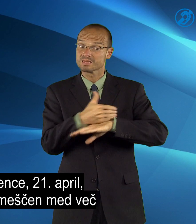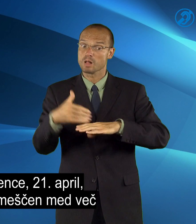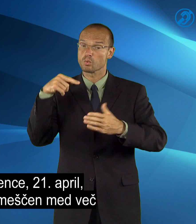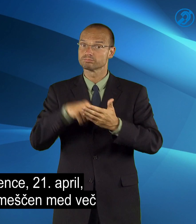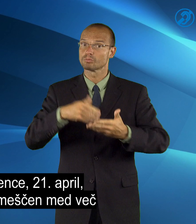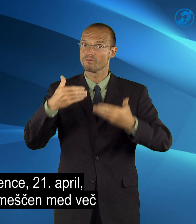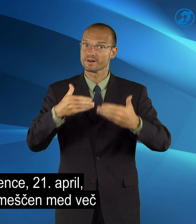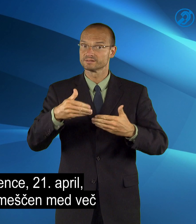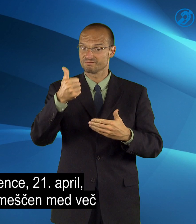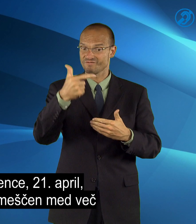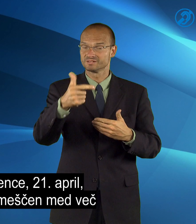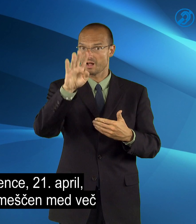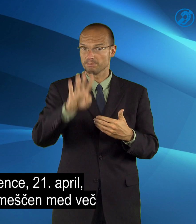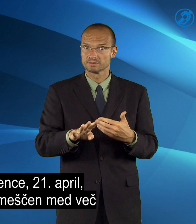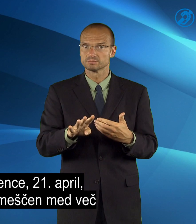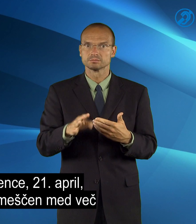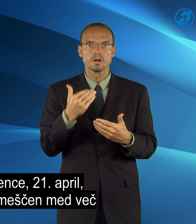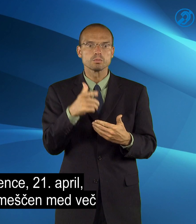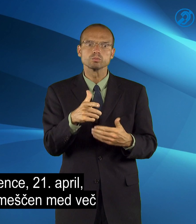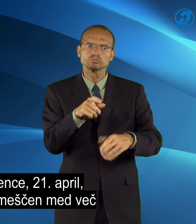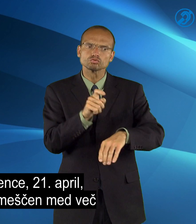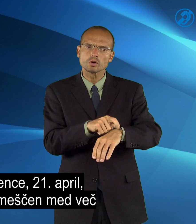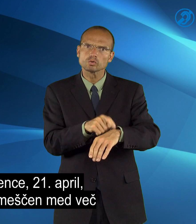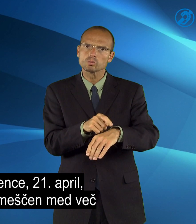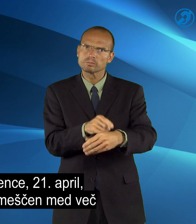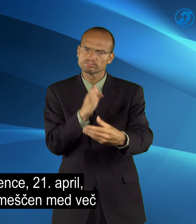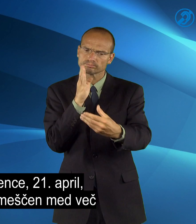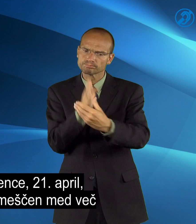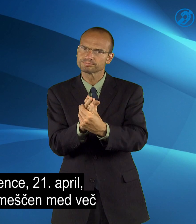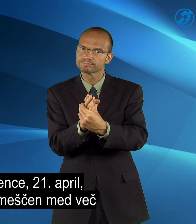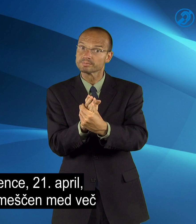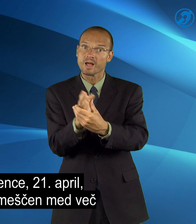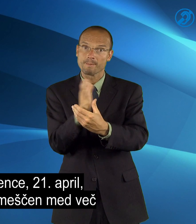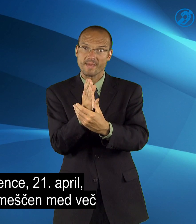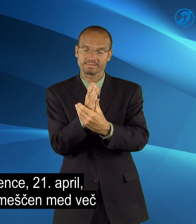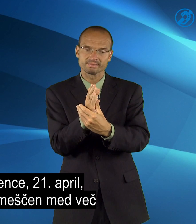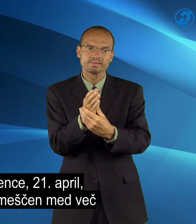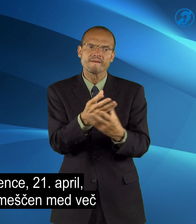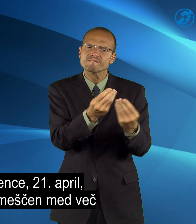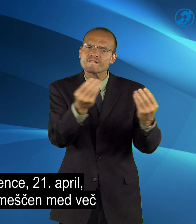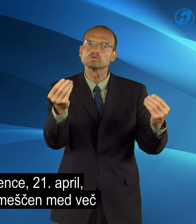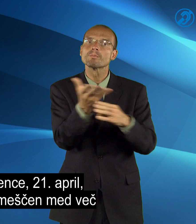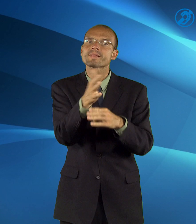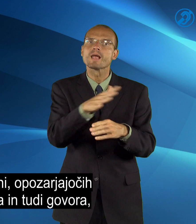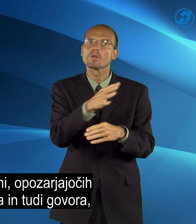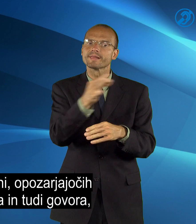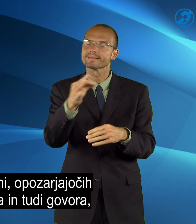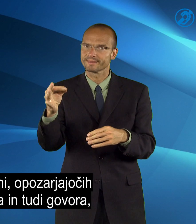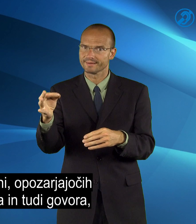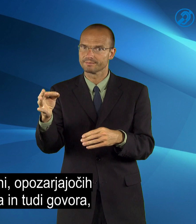Datum konference 21. april je bil časovno umeščen med več mednarodnih dni opozarjajočih na pomen